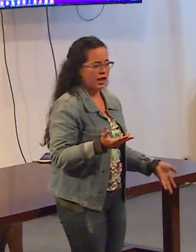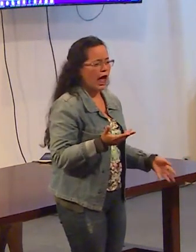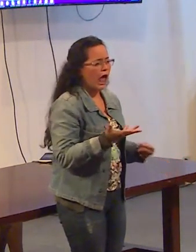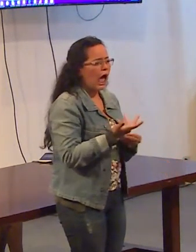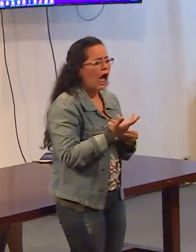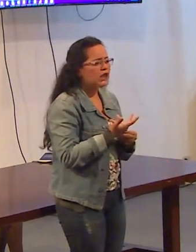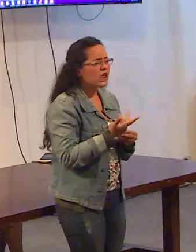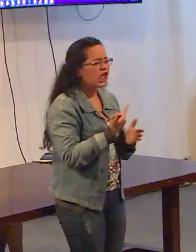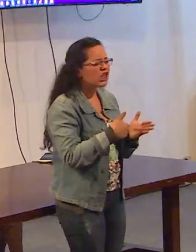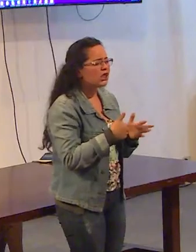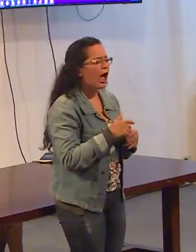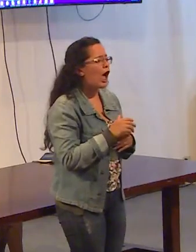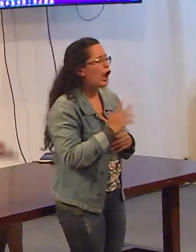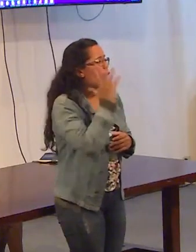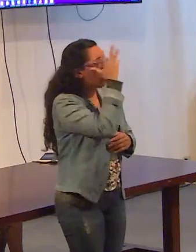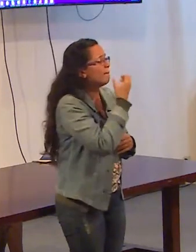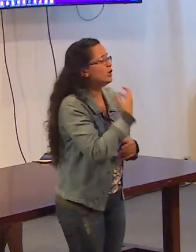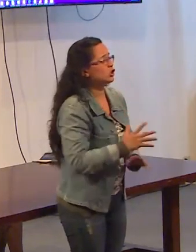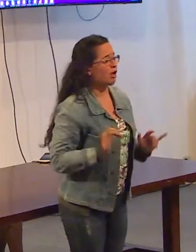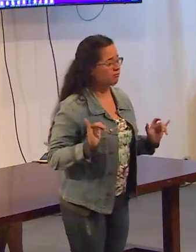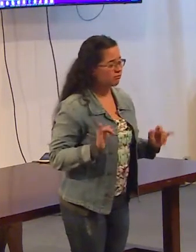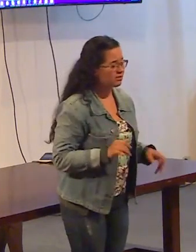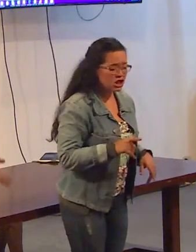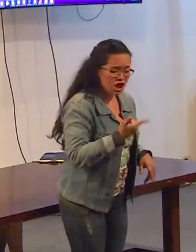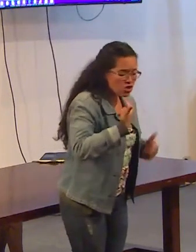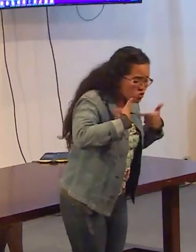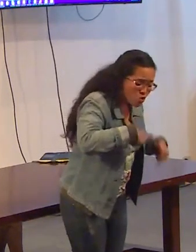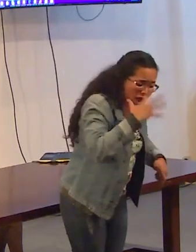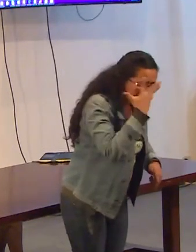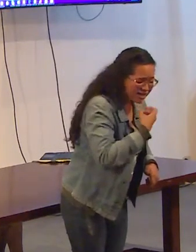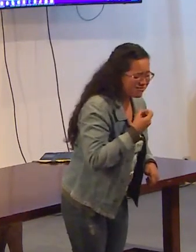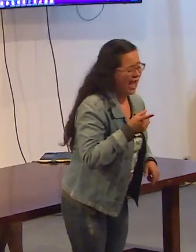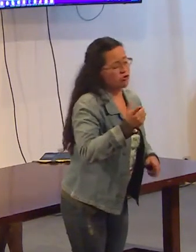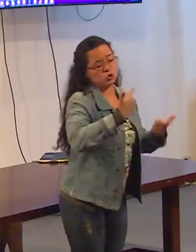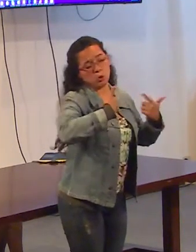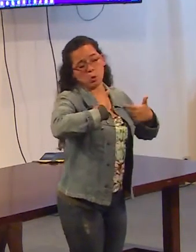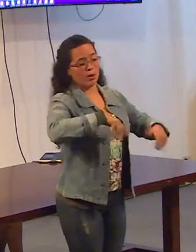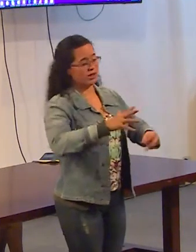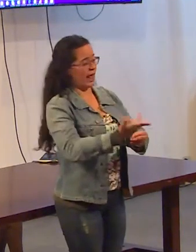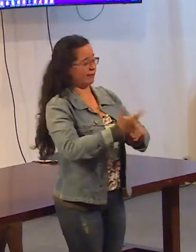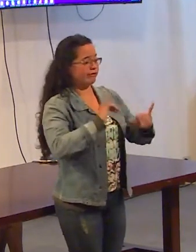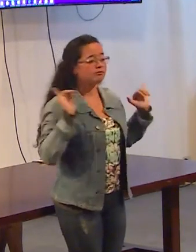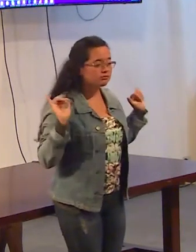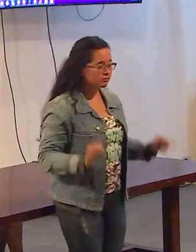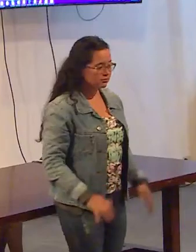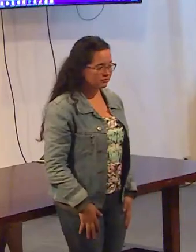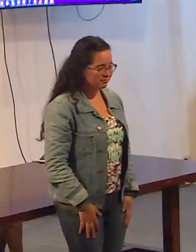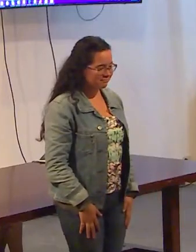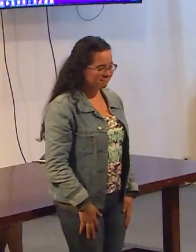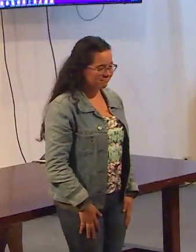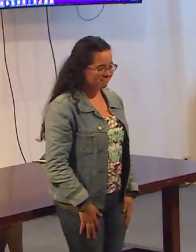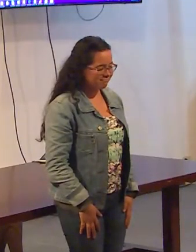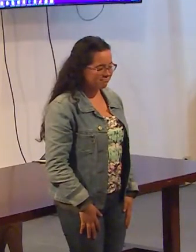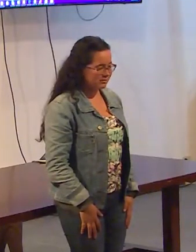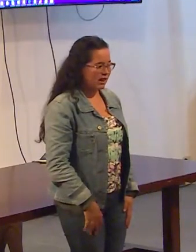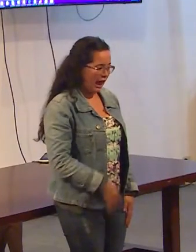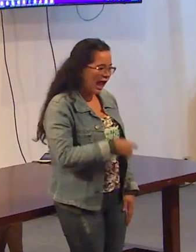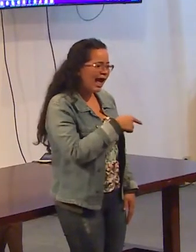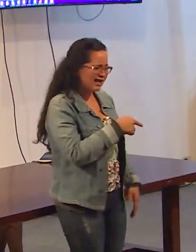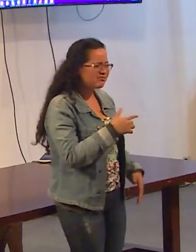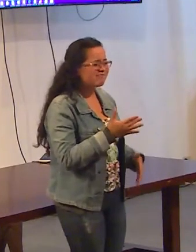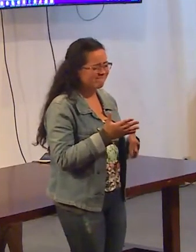arte es lo que es bello. Si no es bello, no es arte. Así de simple. Y ella por eso